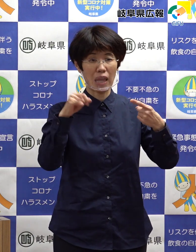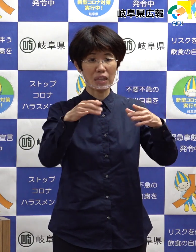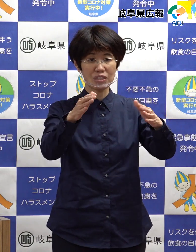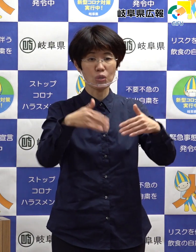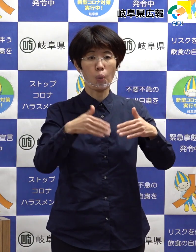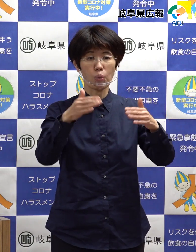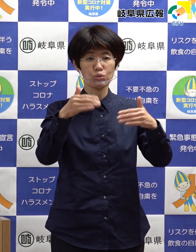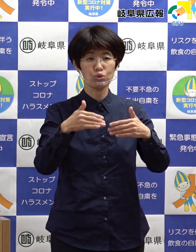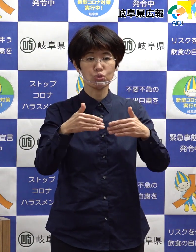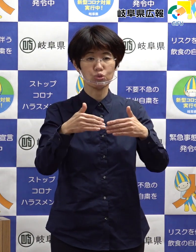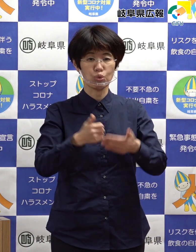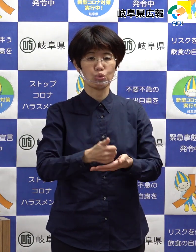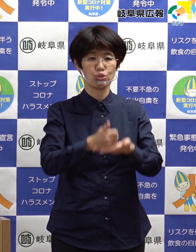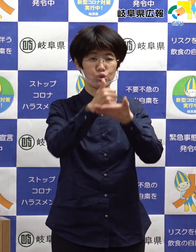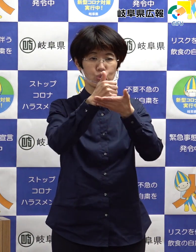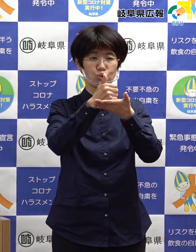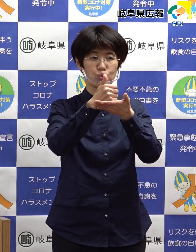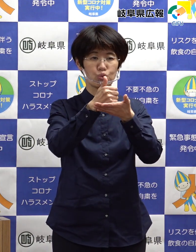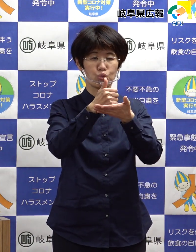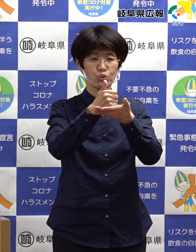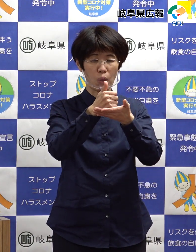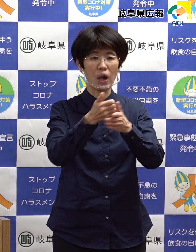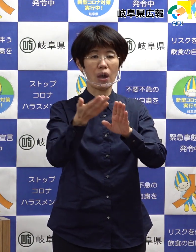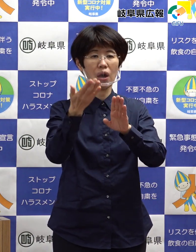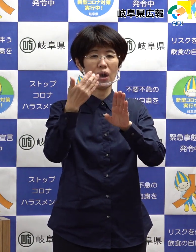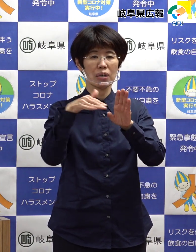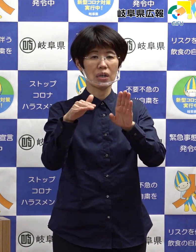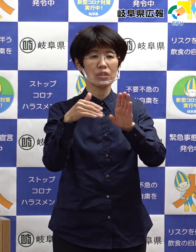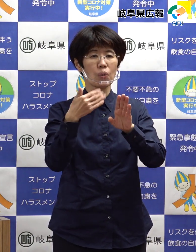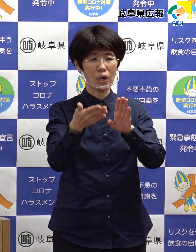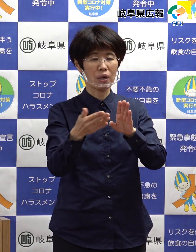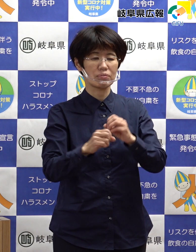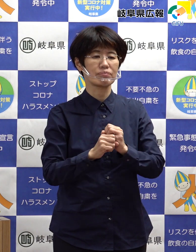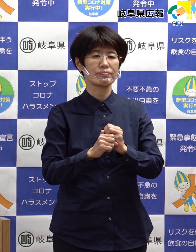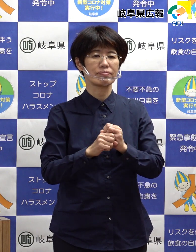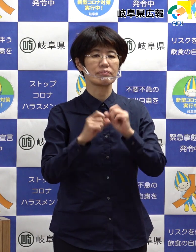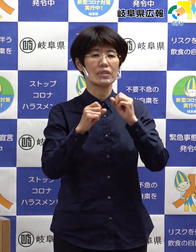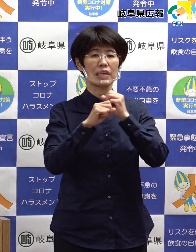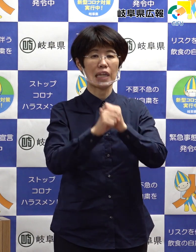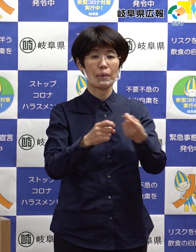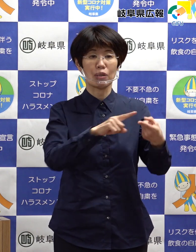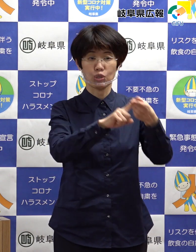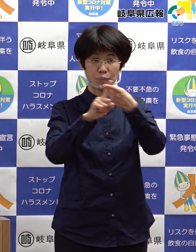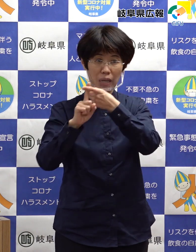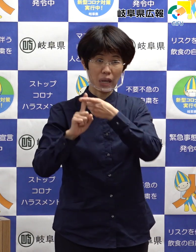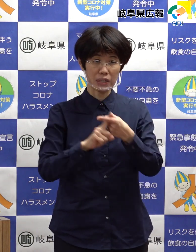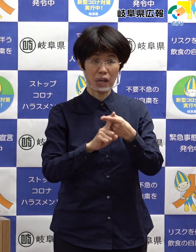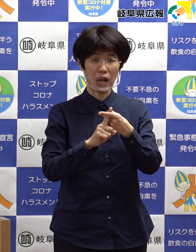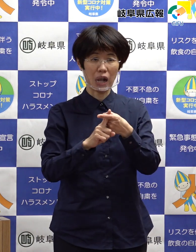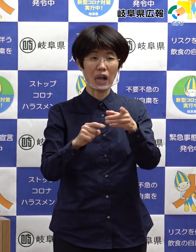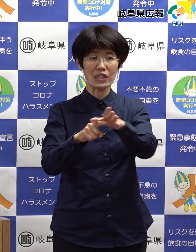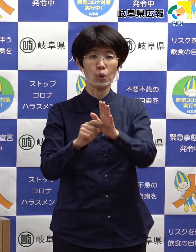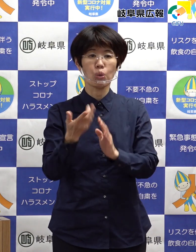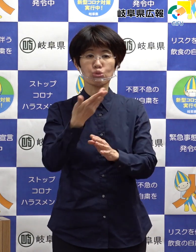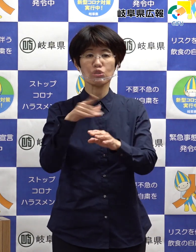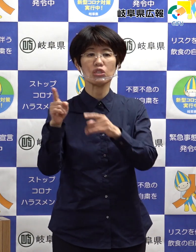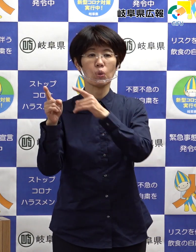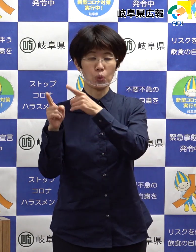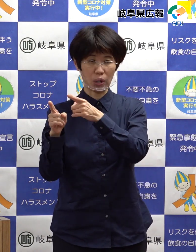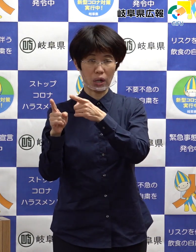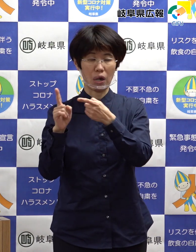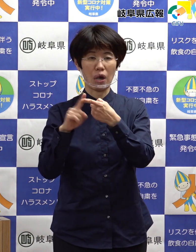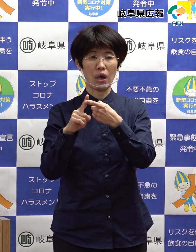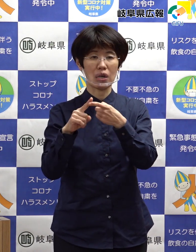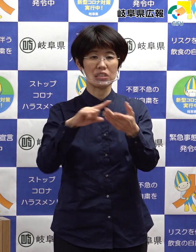取っていうものの主体は岐阜県だったんでしょうか。 競馬組合が農水省とかですね、それ